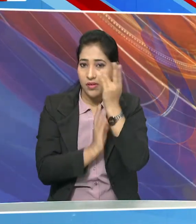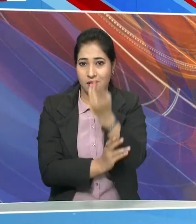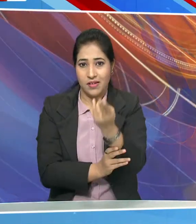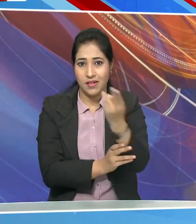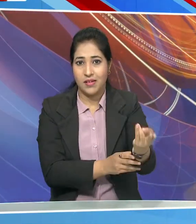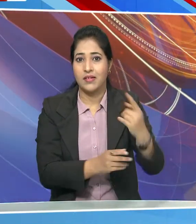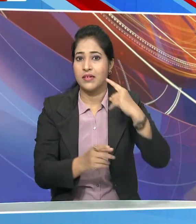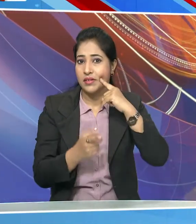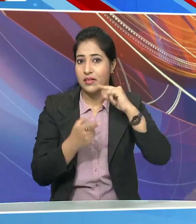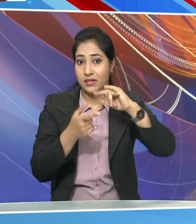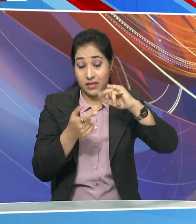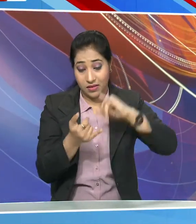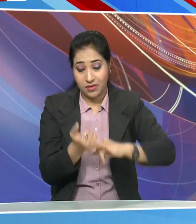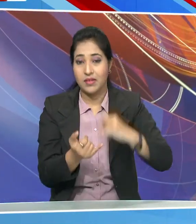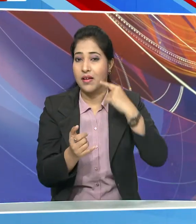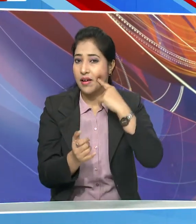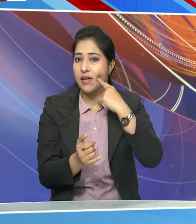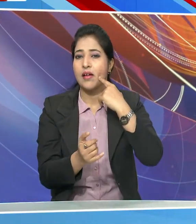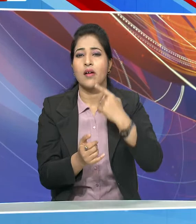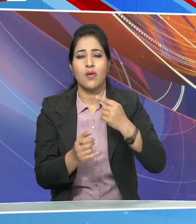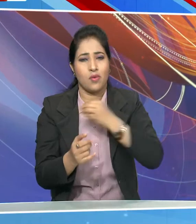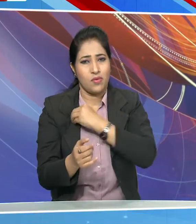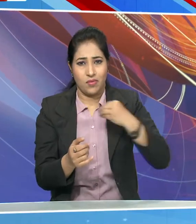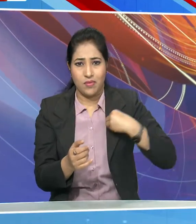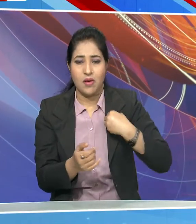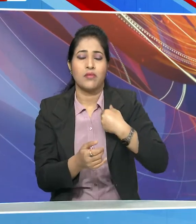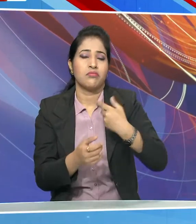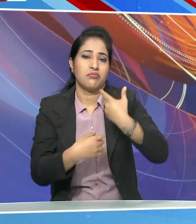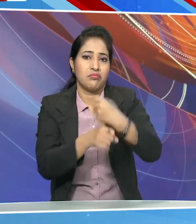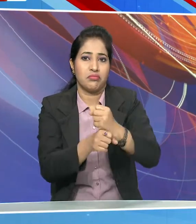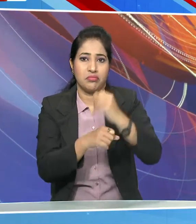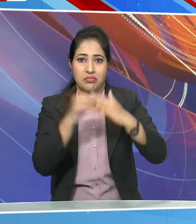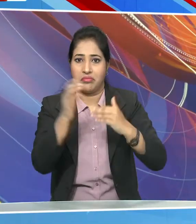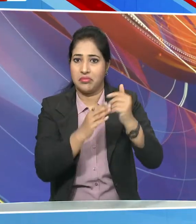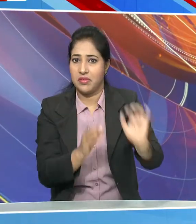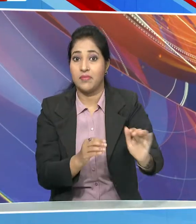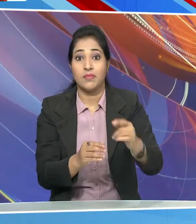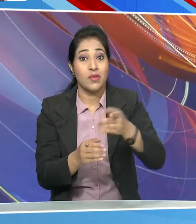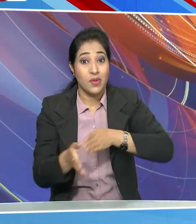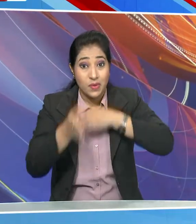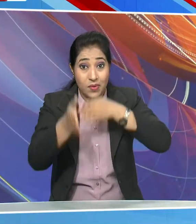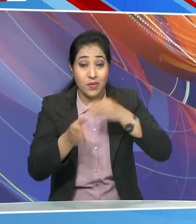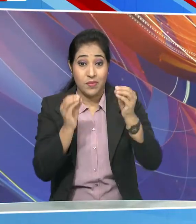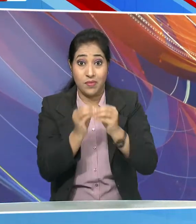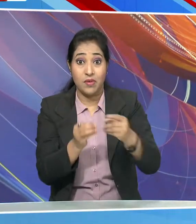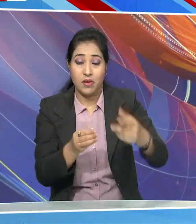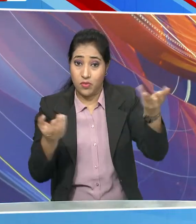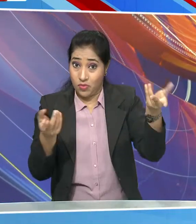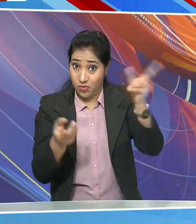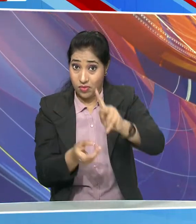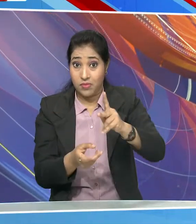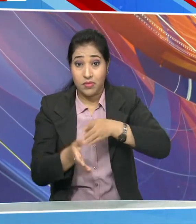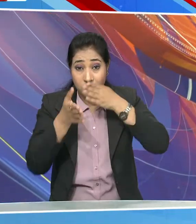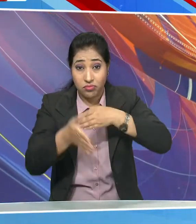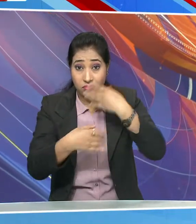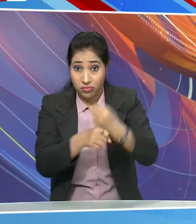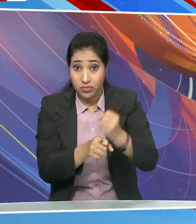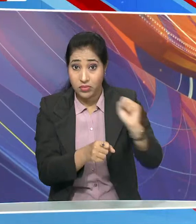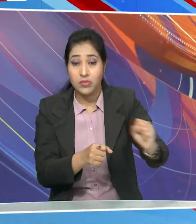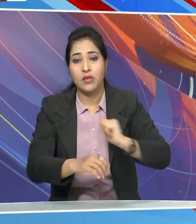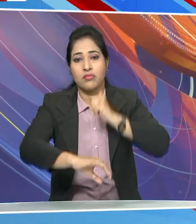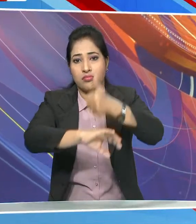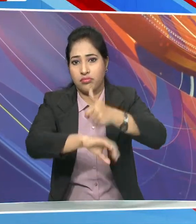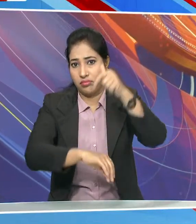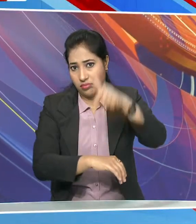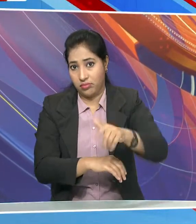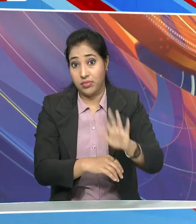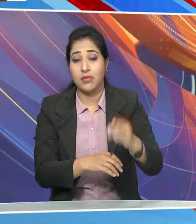ईएसआईसी अस्पताल का भी लोकार्पण होगा प्रधानमंत्री बीकानेर रेलवे स्टेशन की पुनर्विक विकास परियोजना की आधारशिला भी रखेंगे